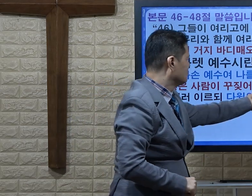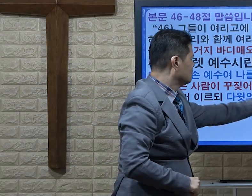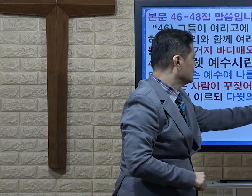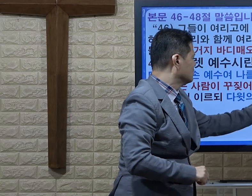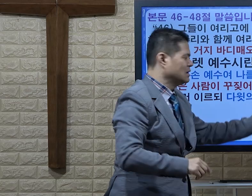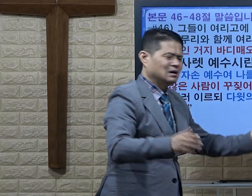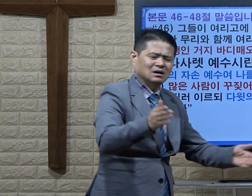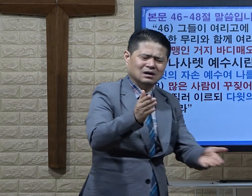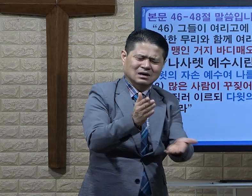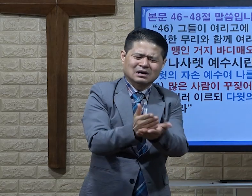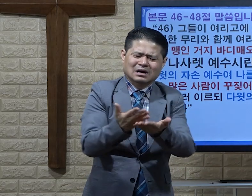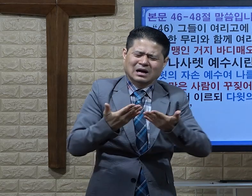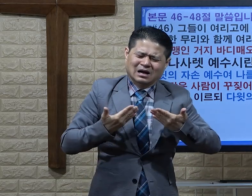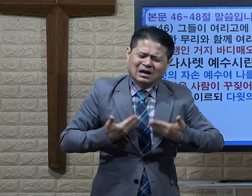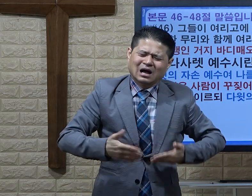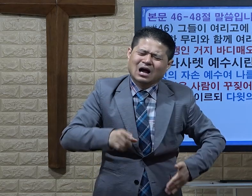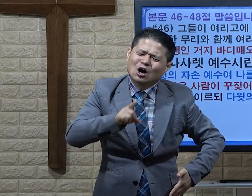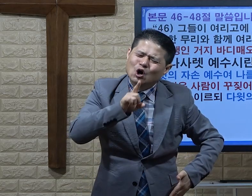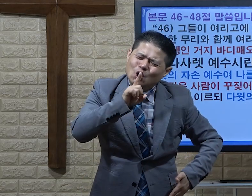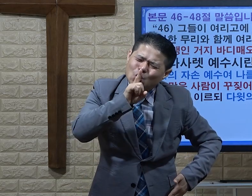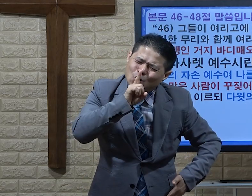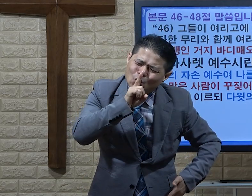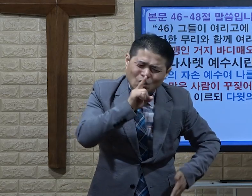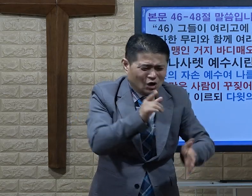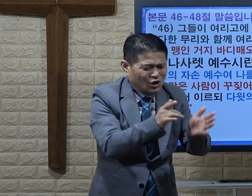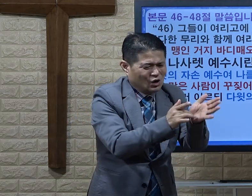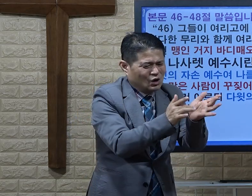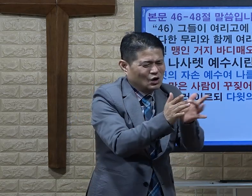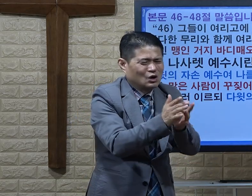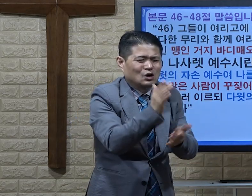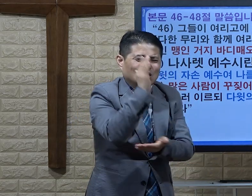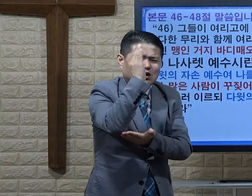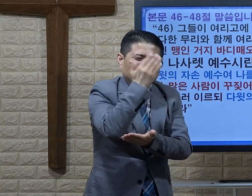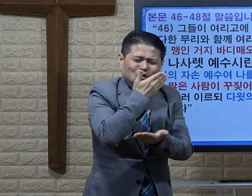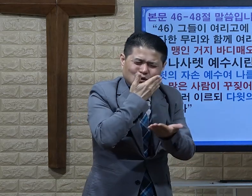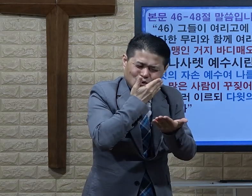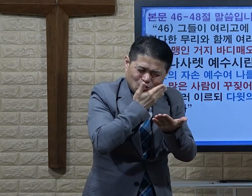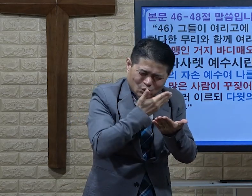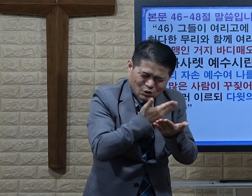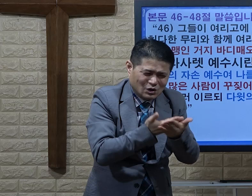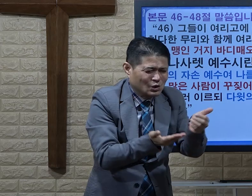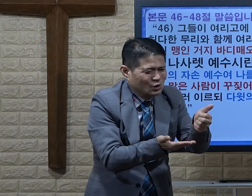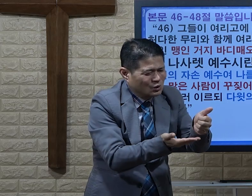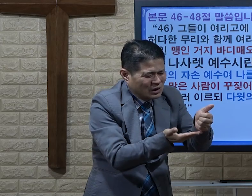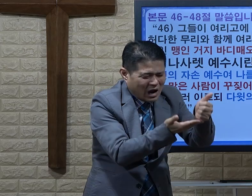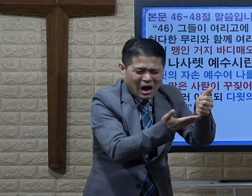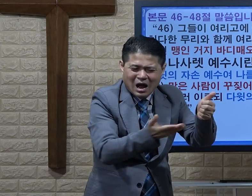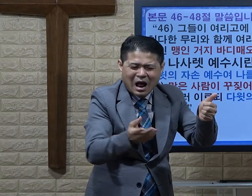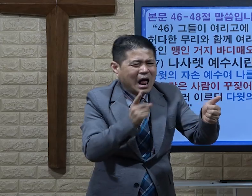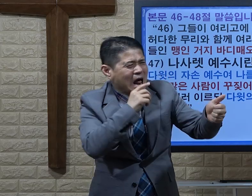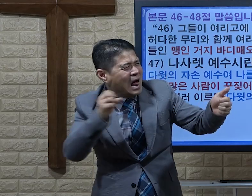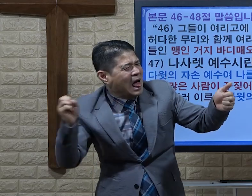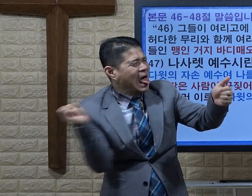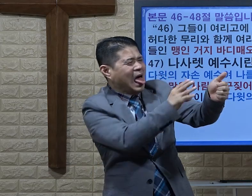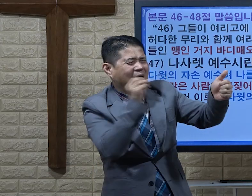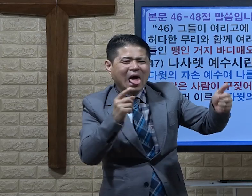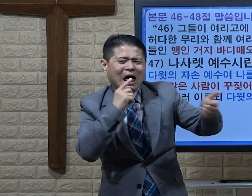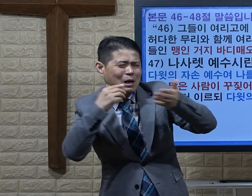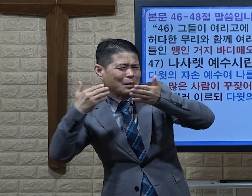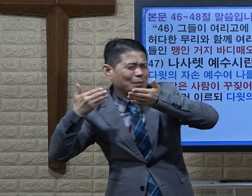잠잠하게 참았습니다. 옆에 있는 사람들이 제발 조용히 해라 꾸짖었는데 그 사람을